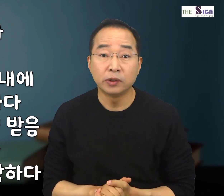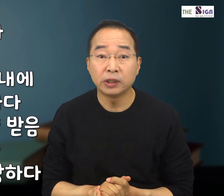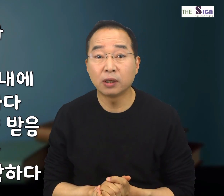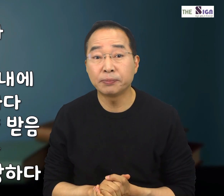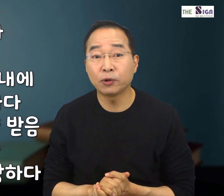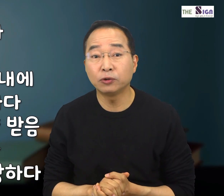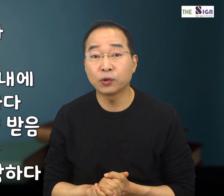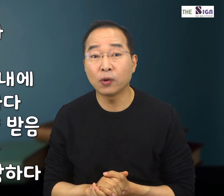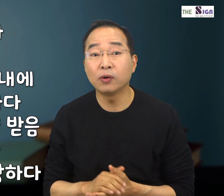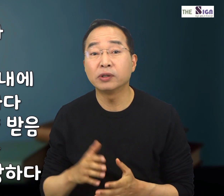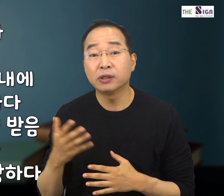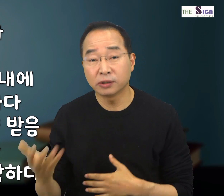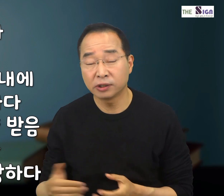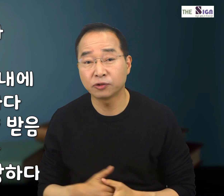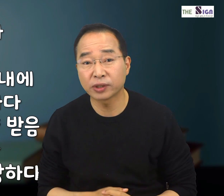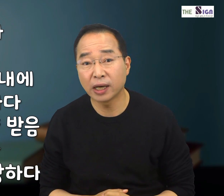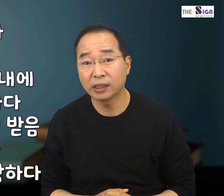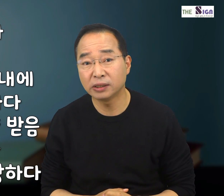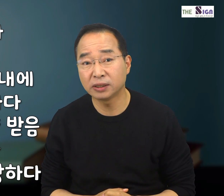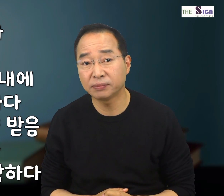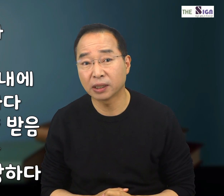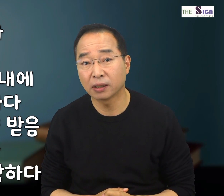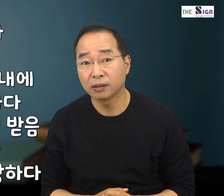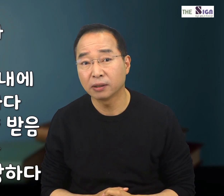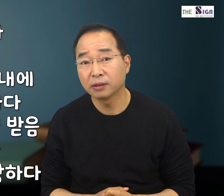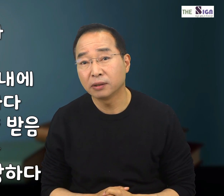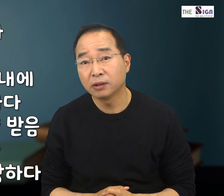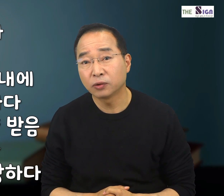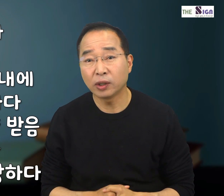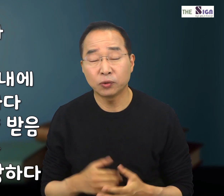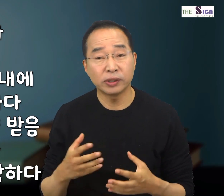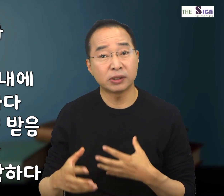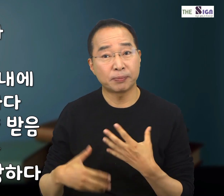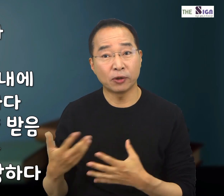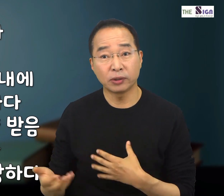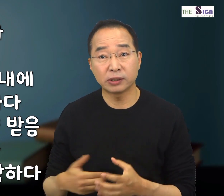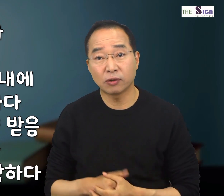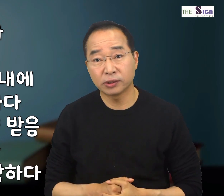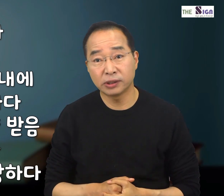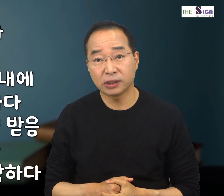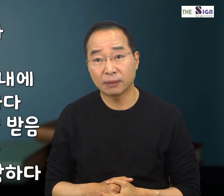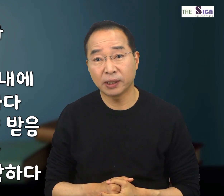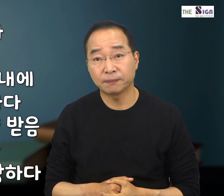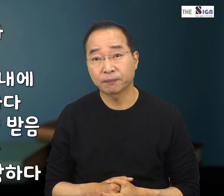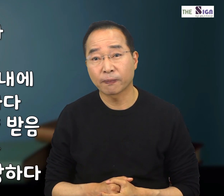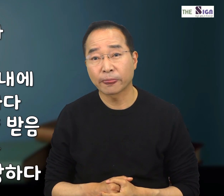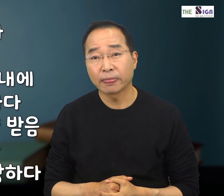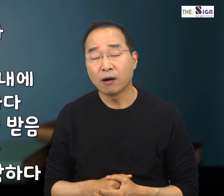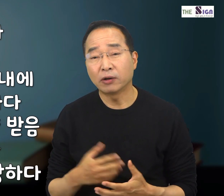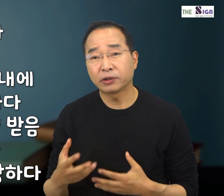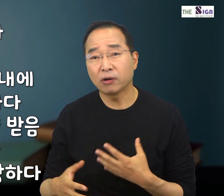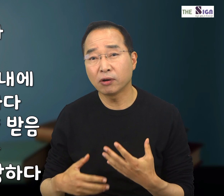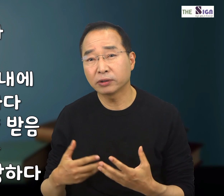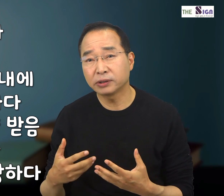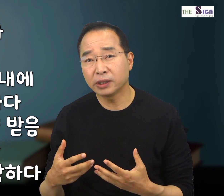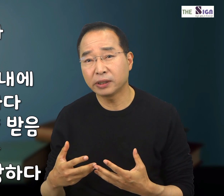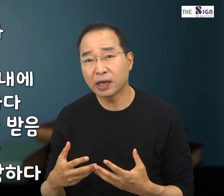이런 표현도 쓸 수가 있습니다. 또한 이게 이제 변형돼서 어떻게 쓰냐면 어떤 것들에 대한